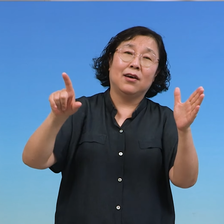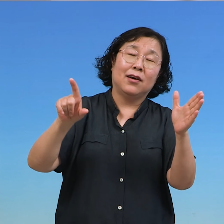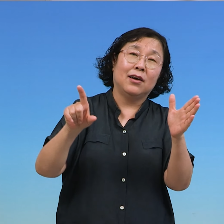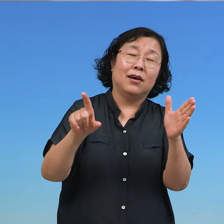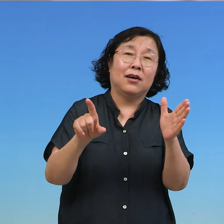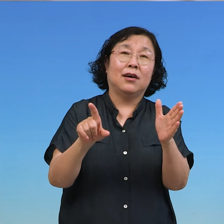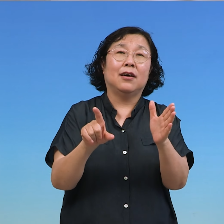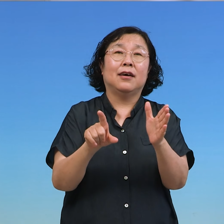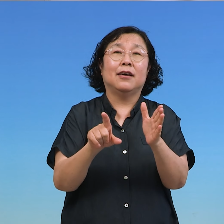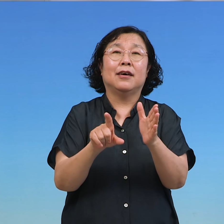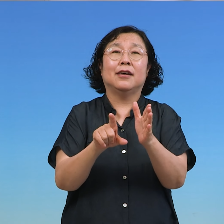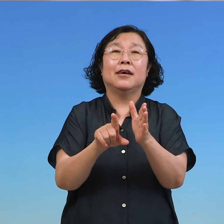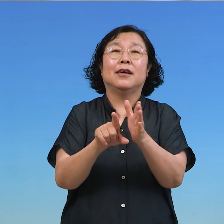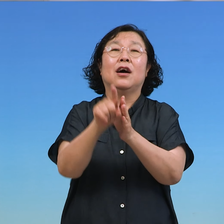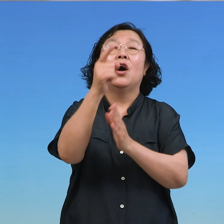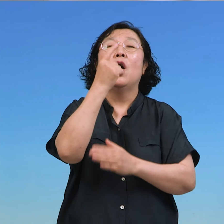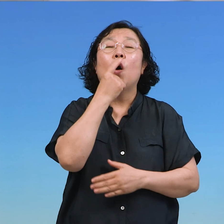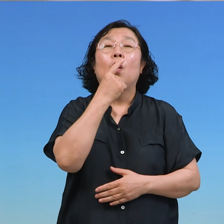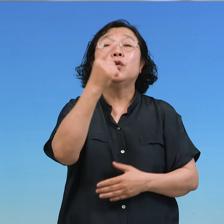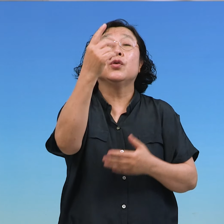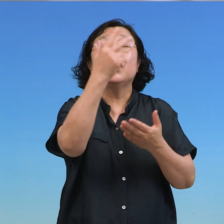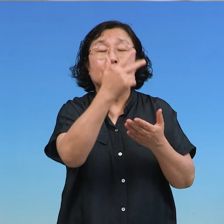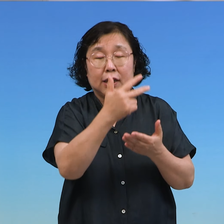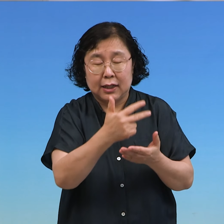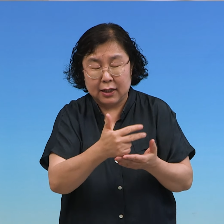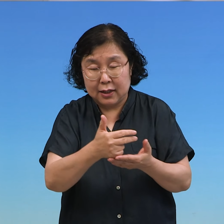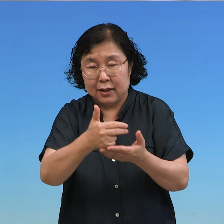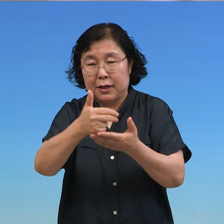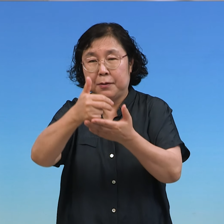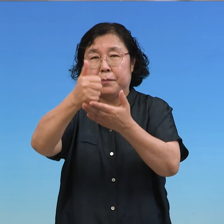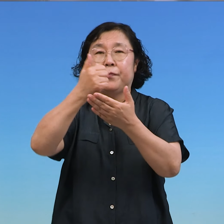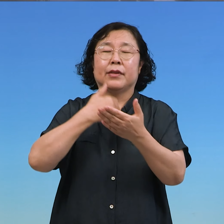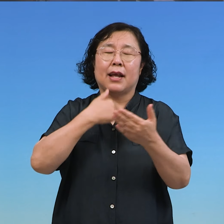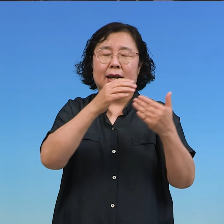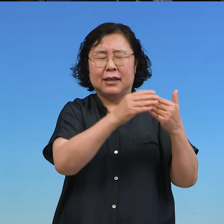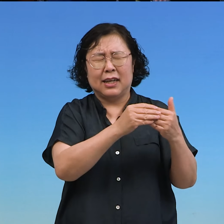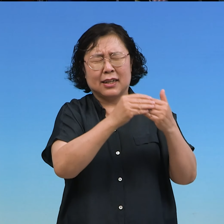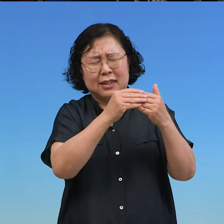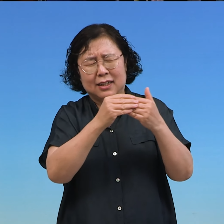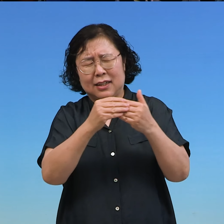오 주님 나를 이끄소서